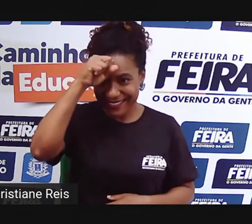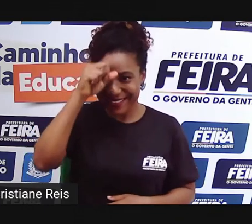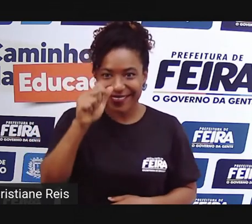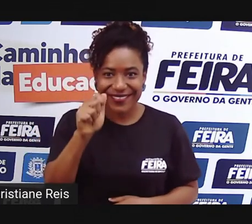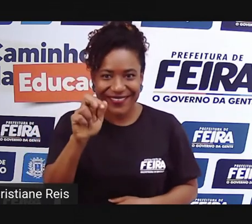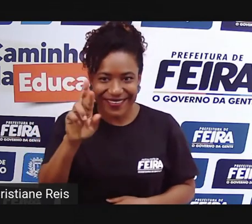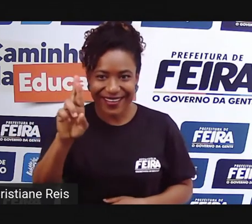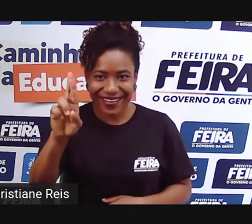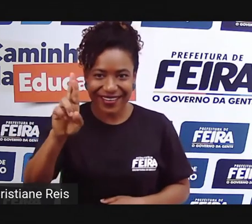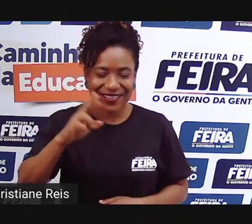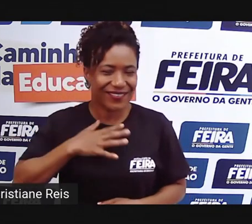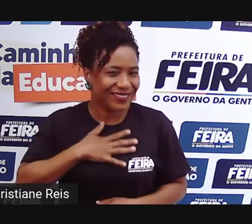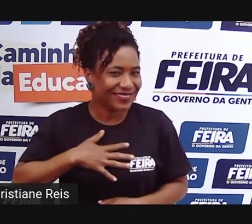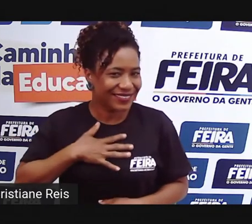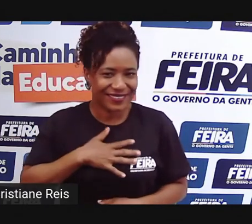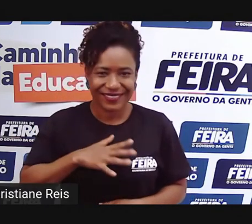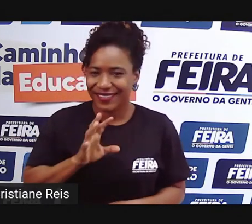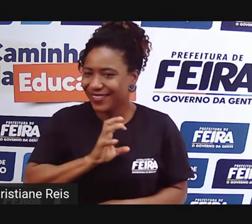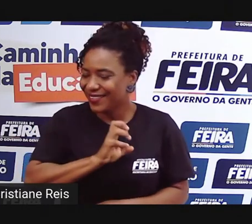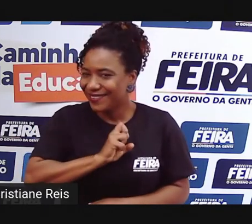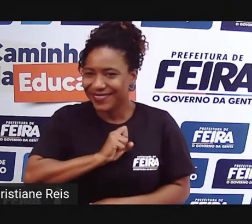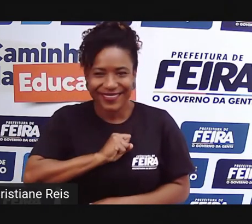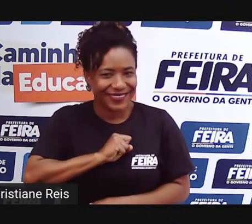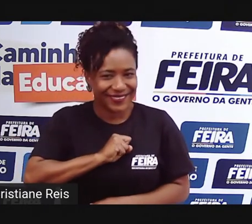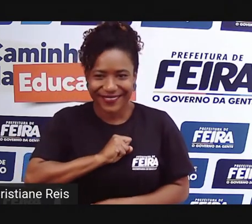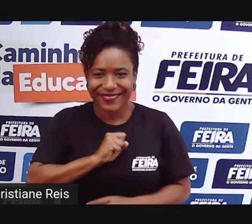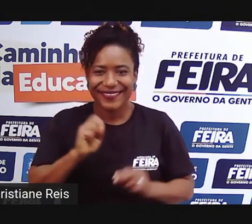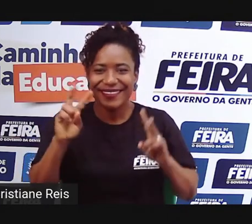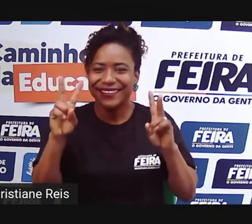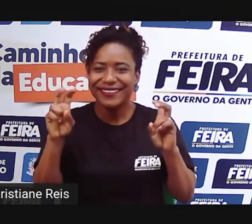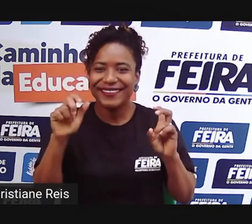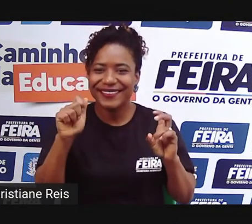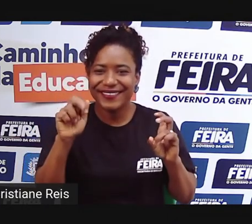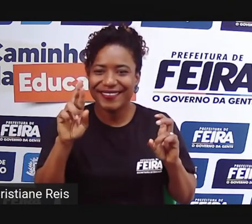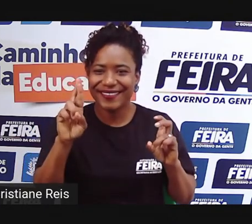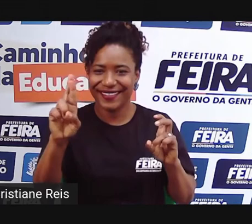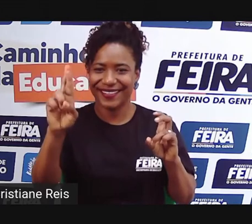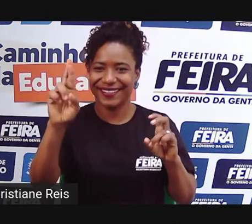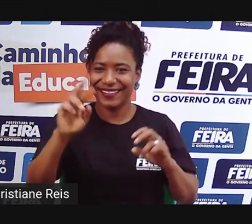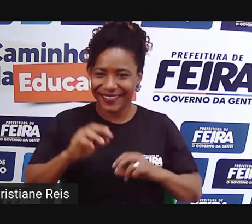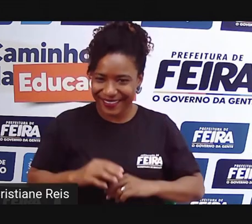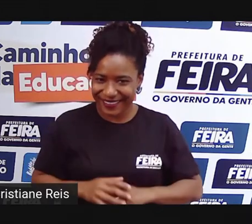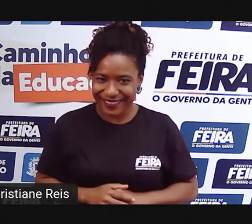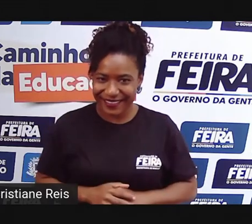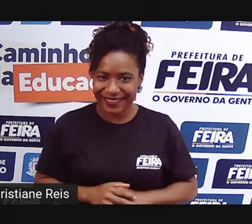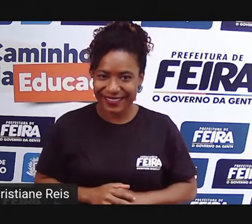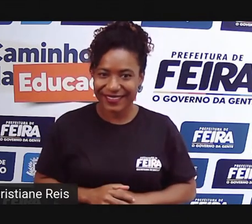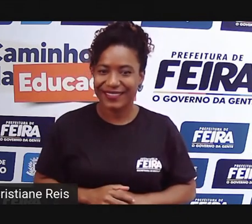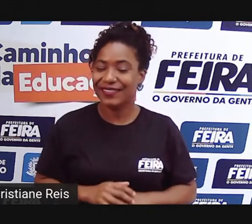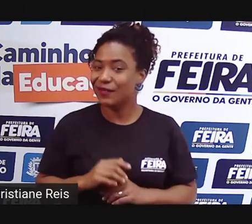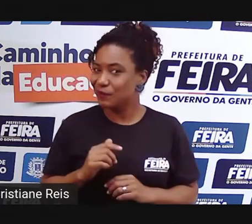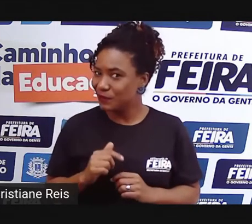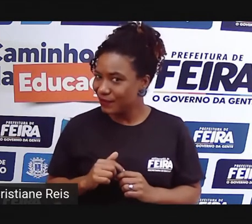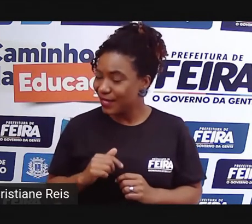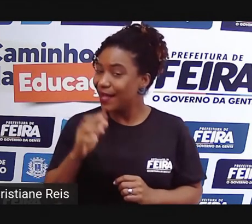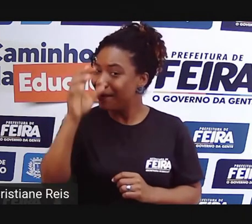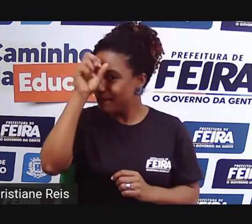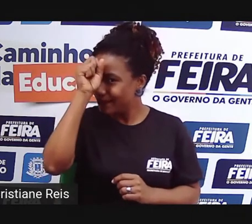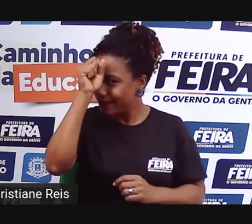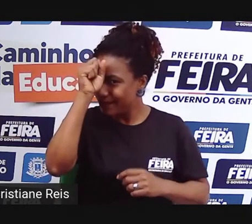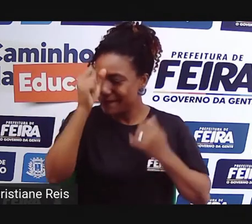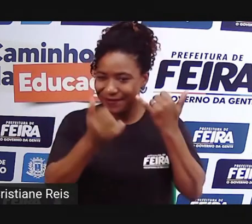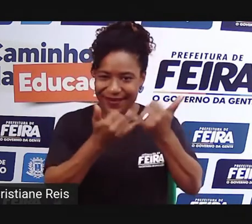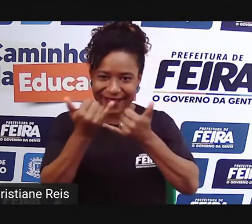ar? Eu adoro falar sobre isso. E a gente, nós vamos aprender outras